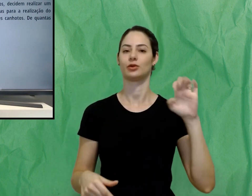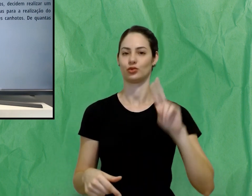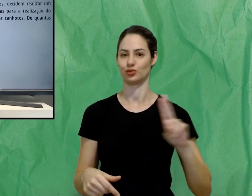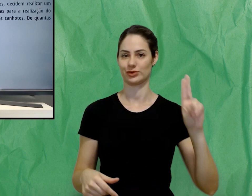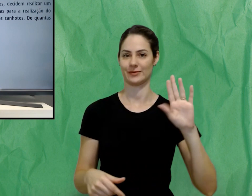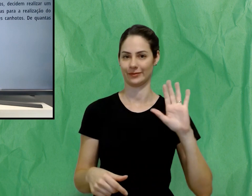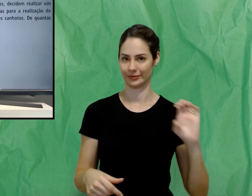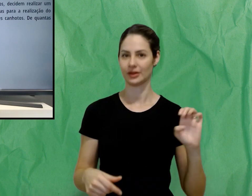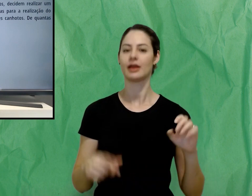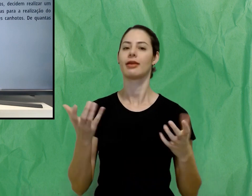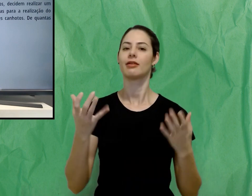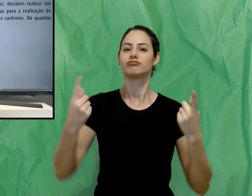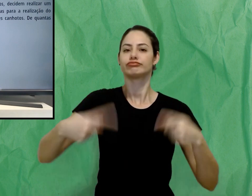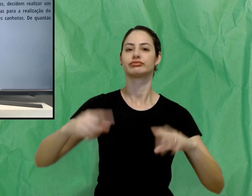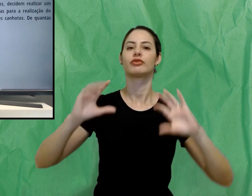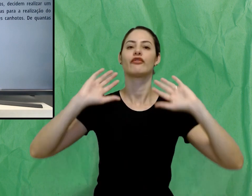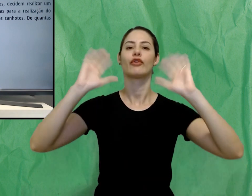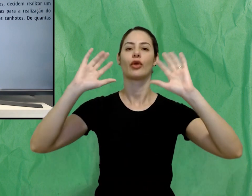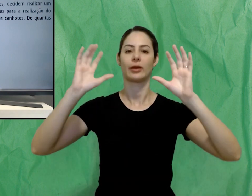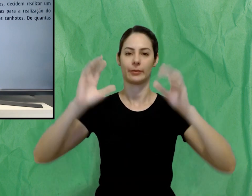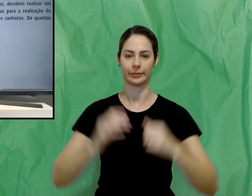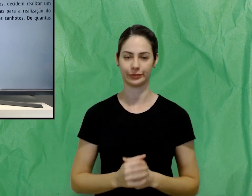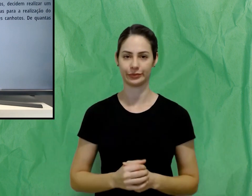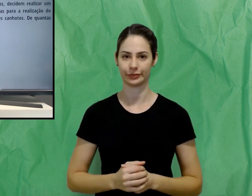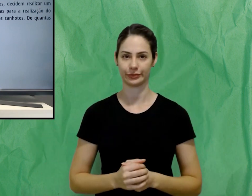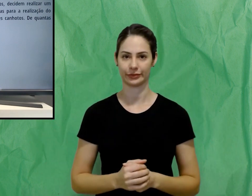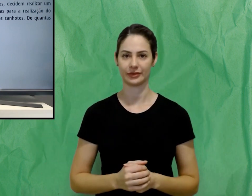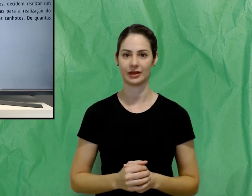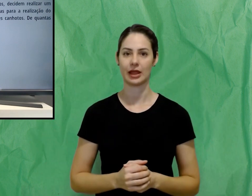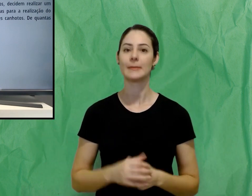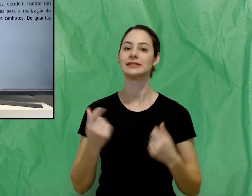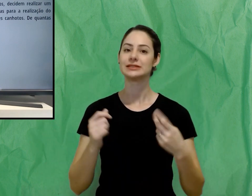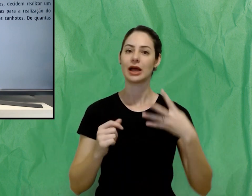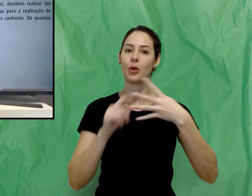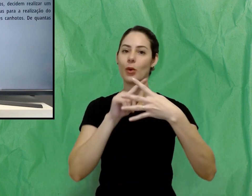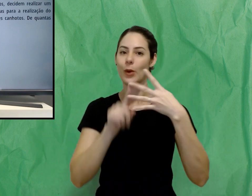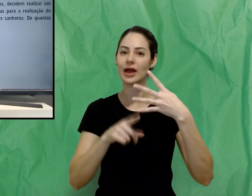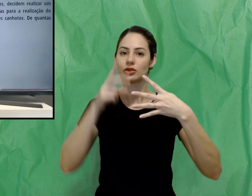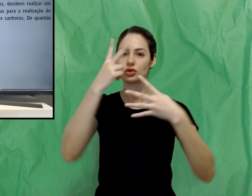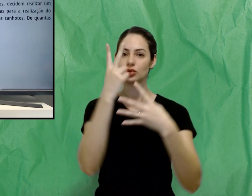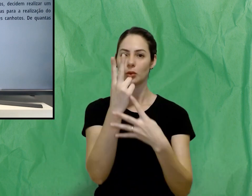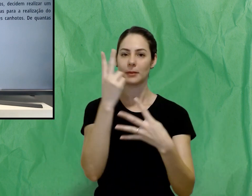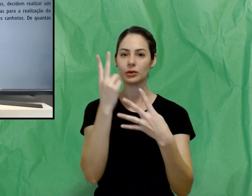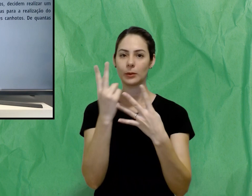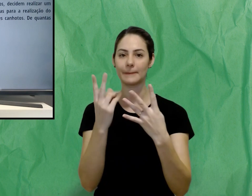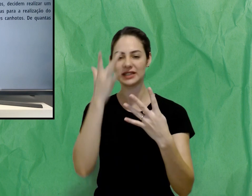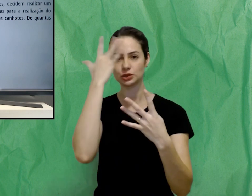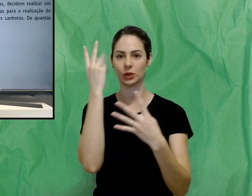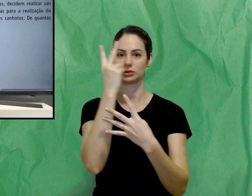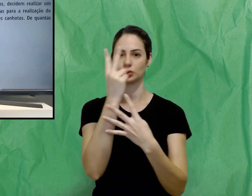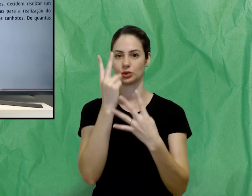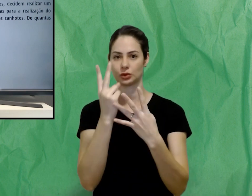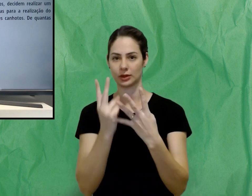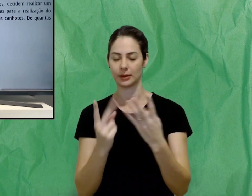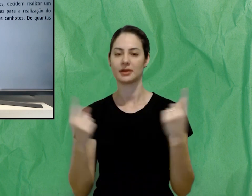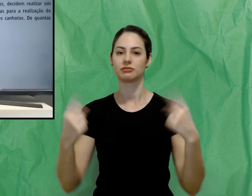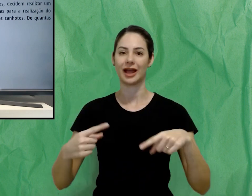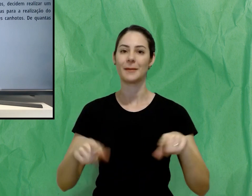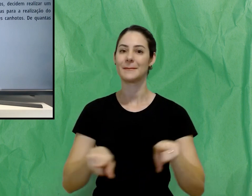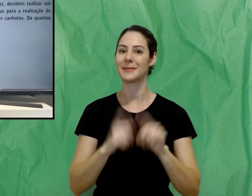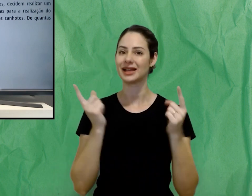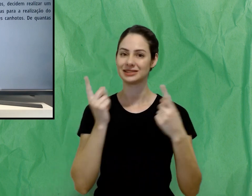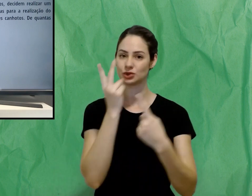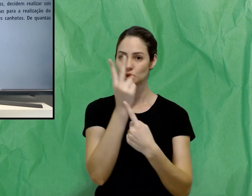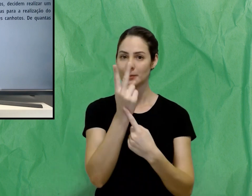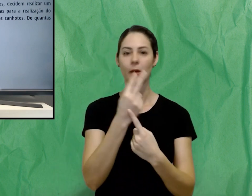praia. Eles precisam formar 4 duplas para a realização do torneio. Nenhuma dupla pode ser formada por